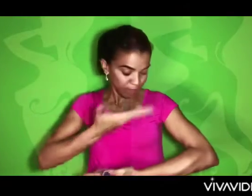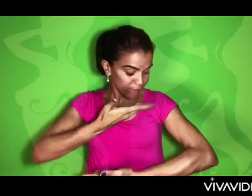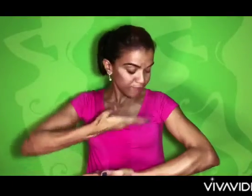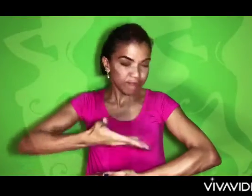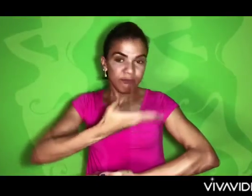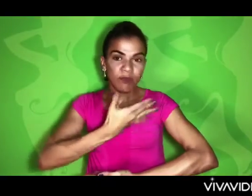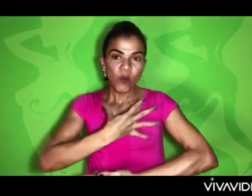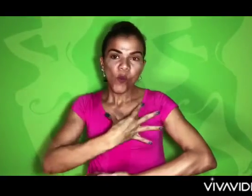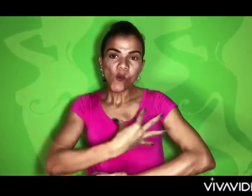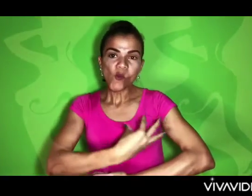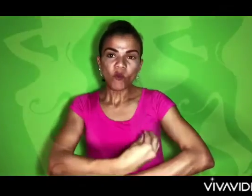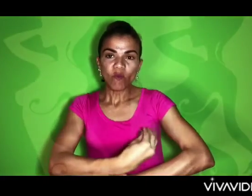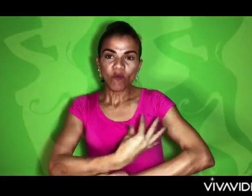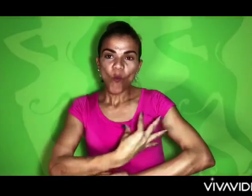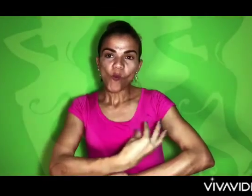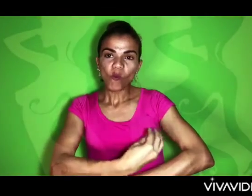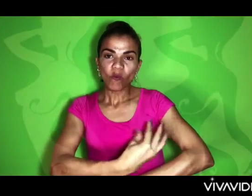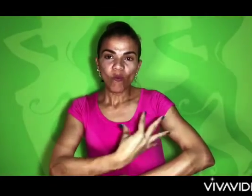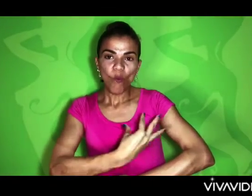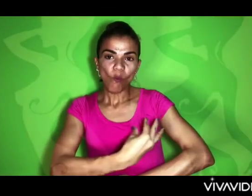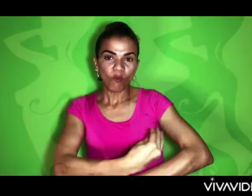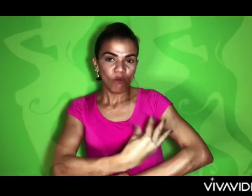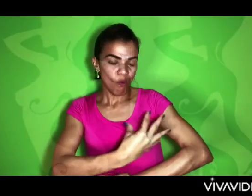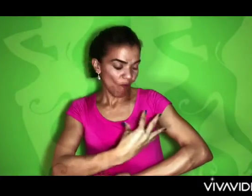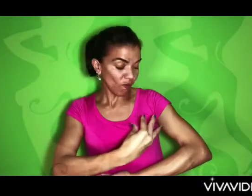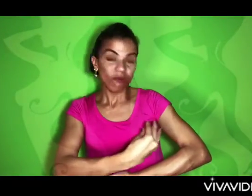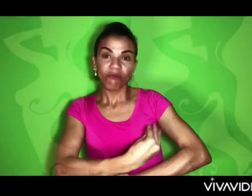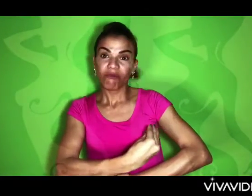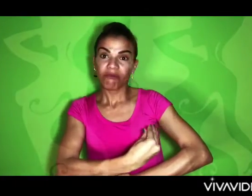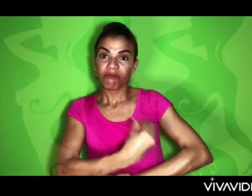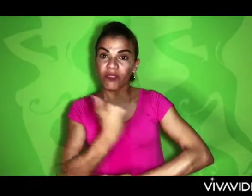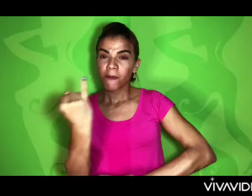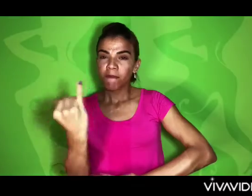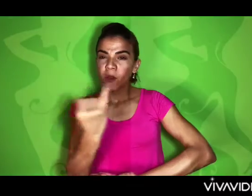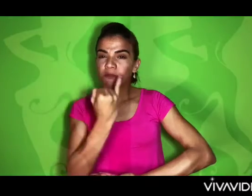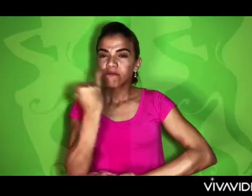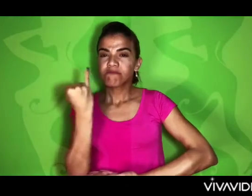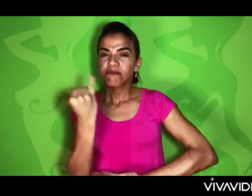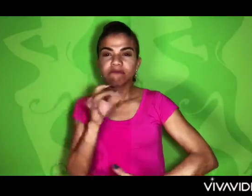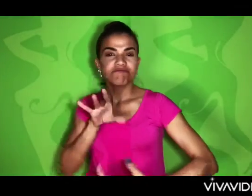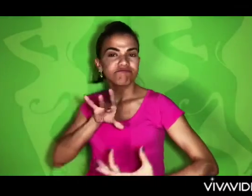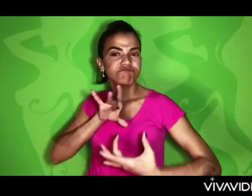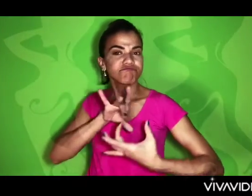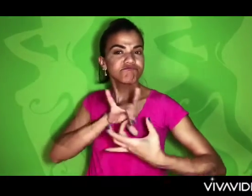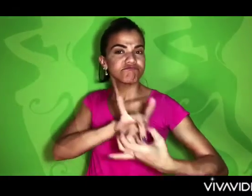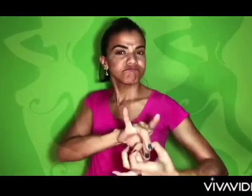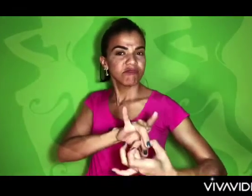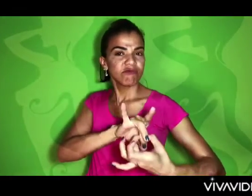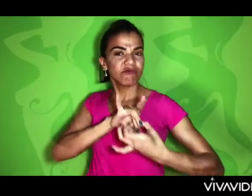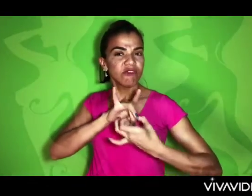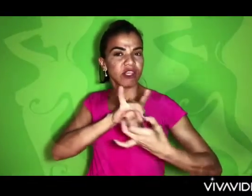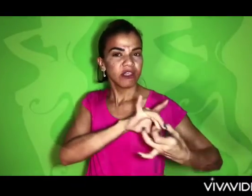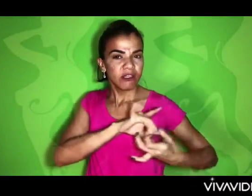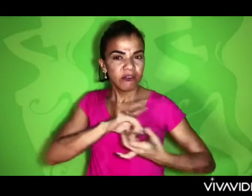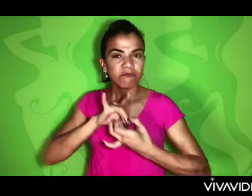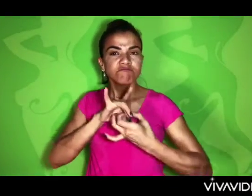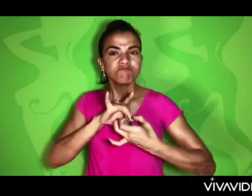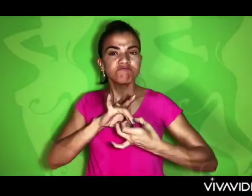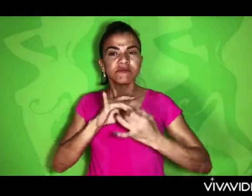mãe-bebê também se dá através das mamas e do aleitamento materno onde é